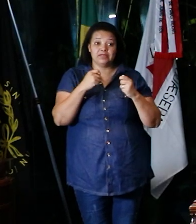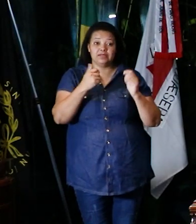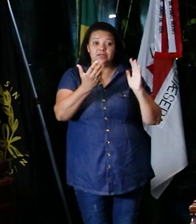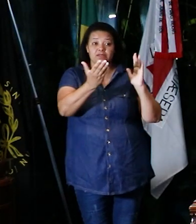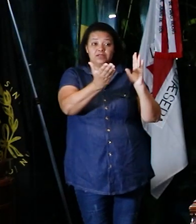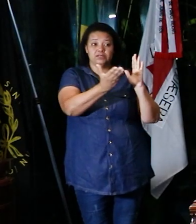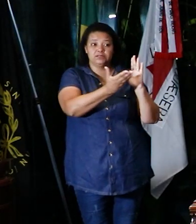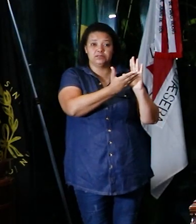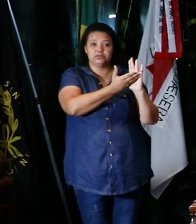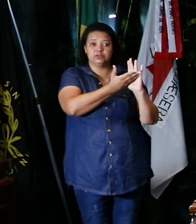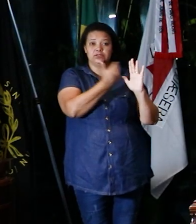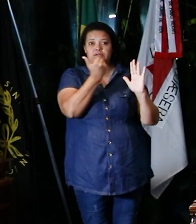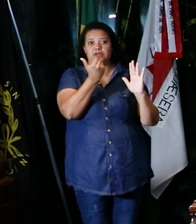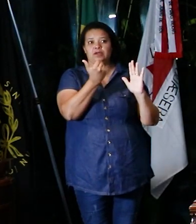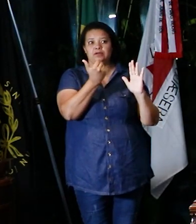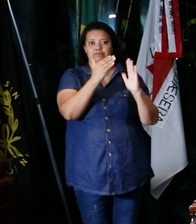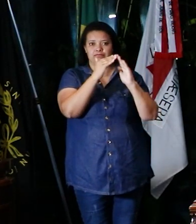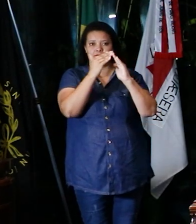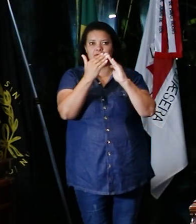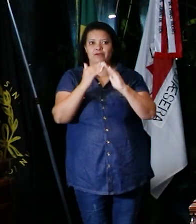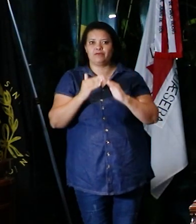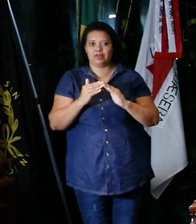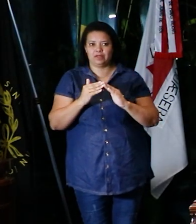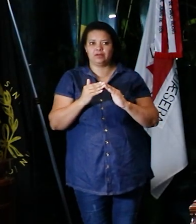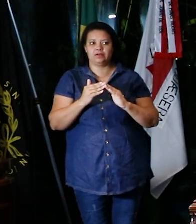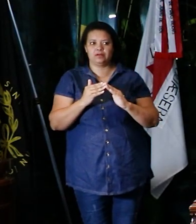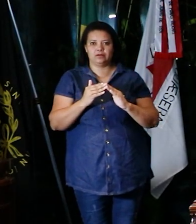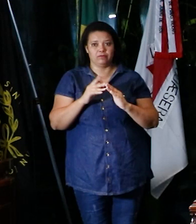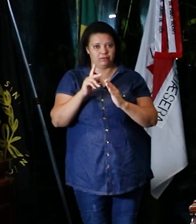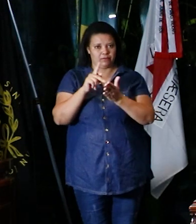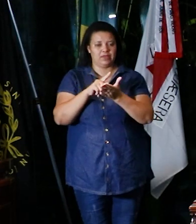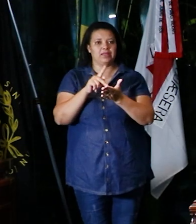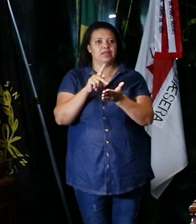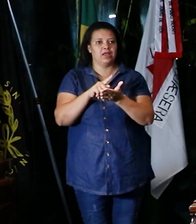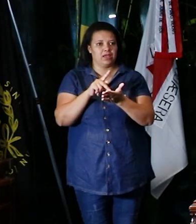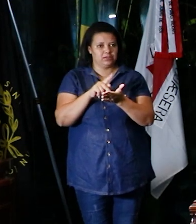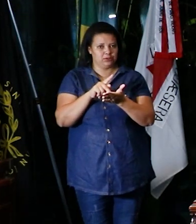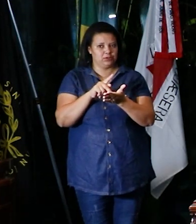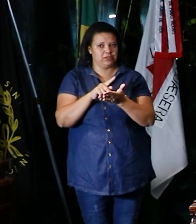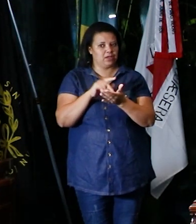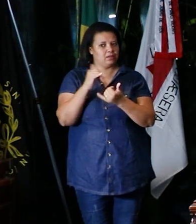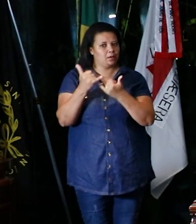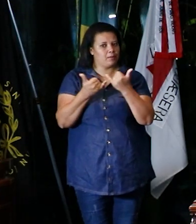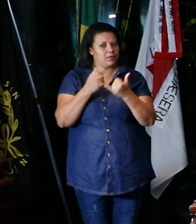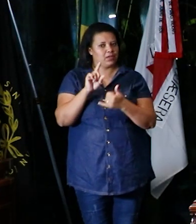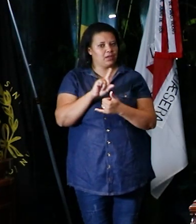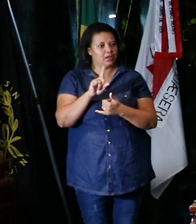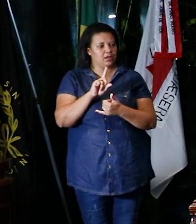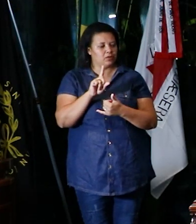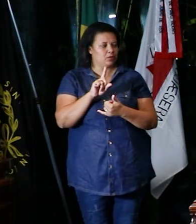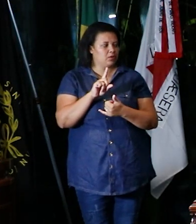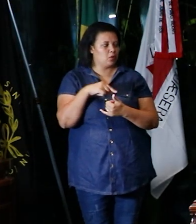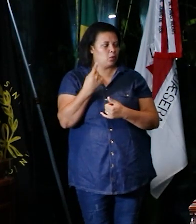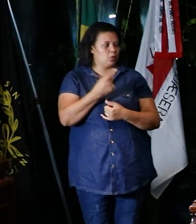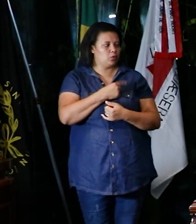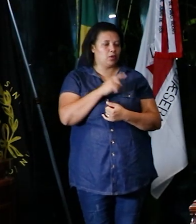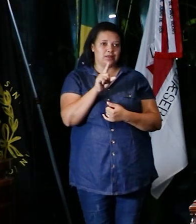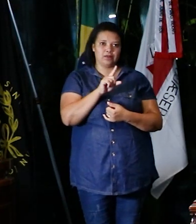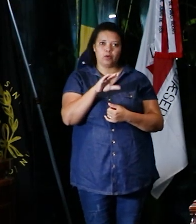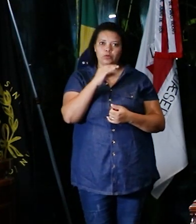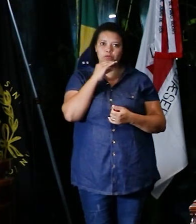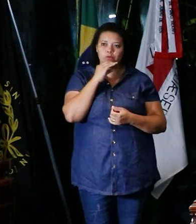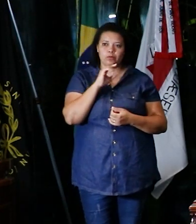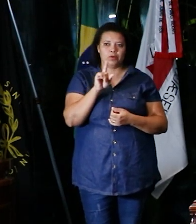tirar. Isso aí é verdade, não é uma brincadeira nossa, não, nem do Drummond.